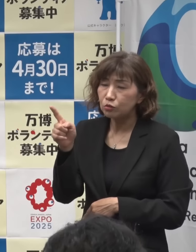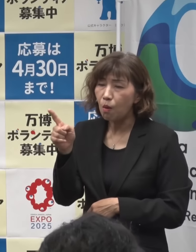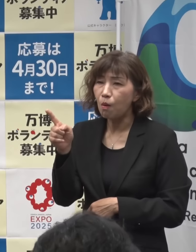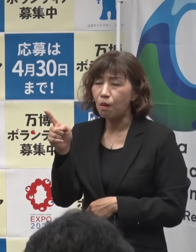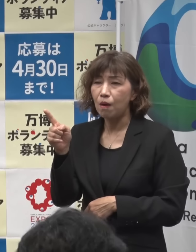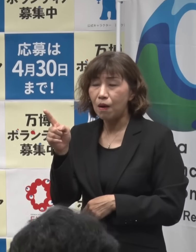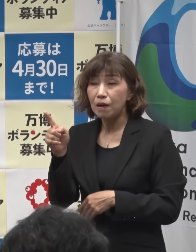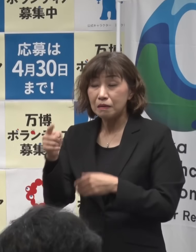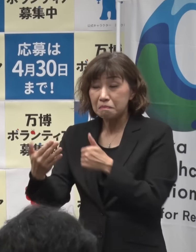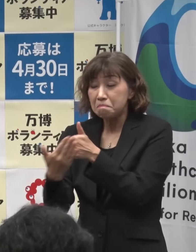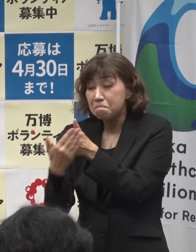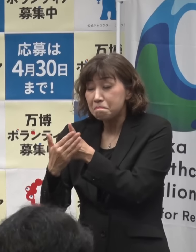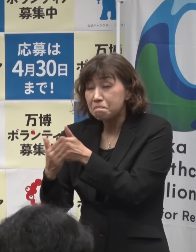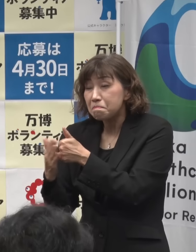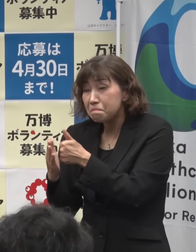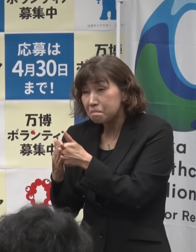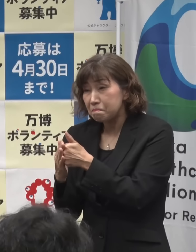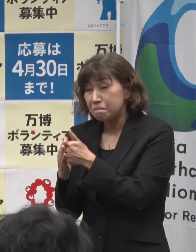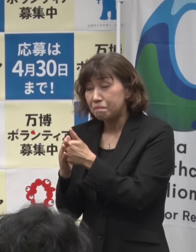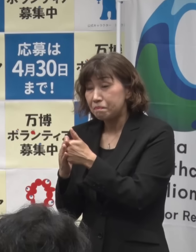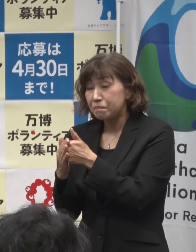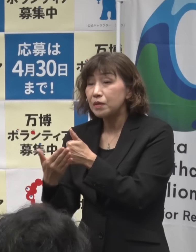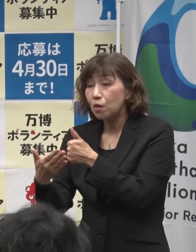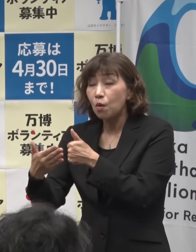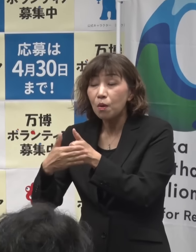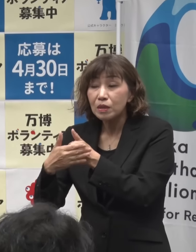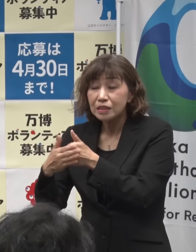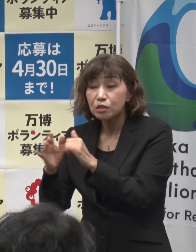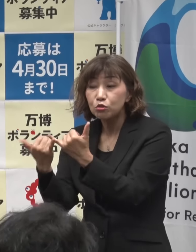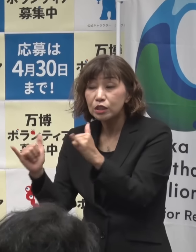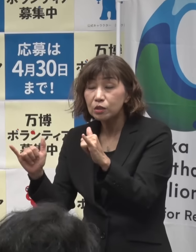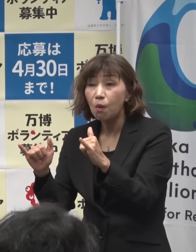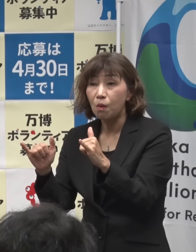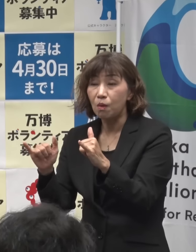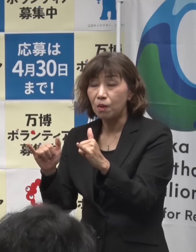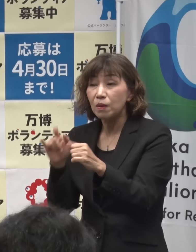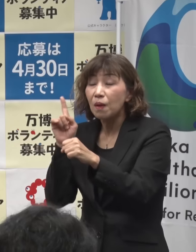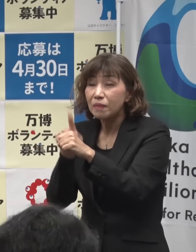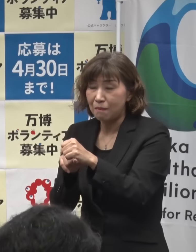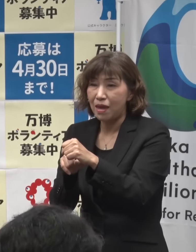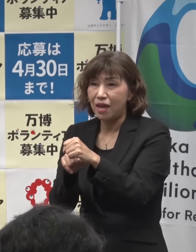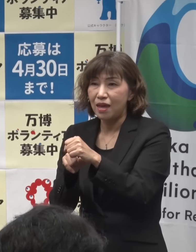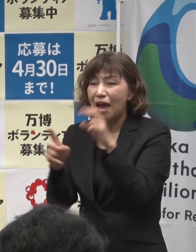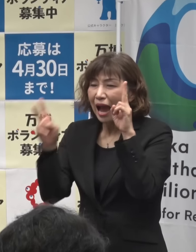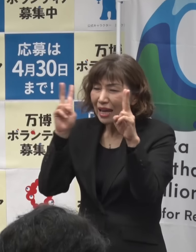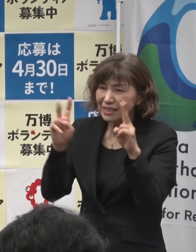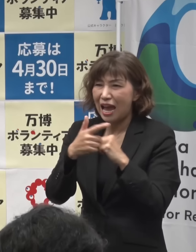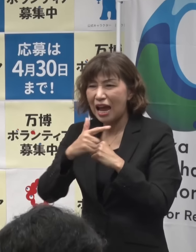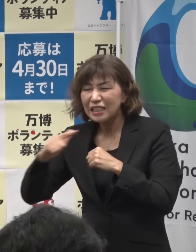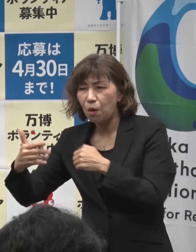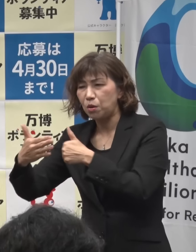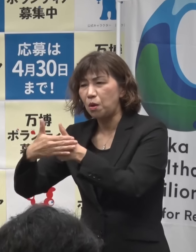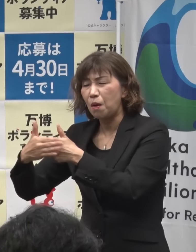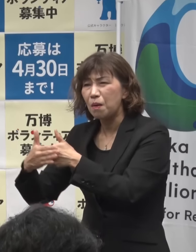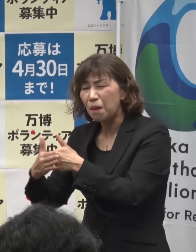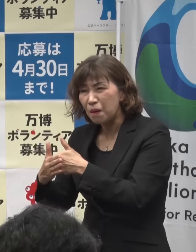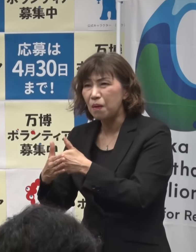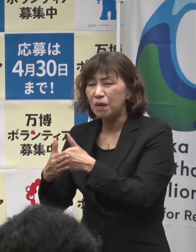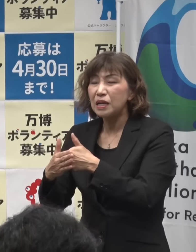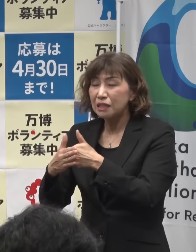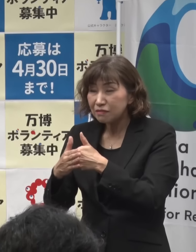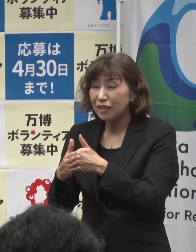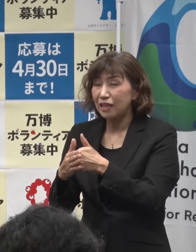向いた政治をしているというふうにも思っています。つまり業界団体から支援を受け、企業団体献金もやめず、